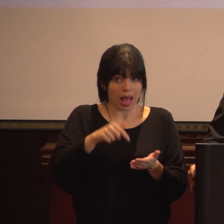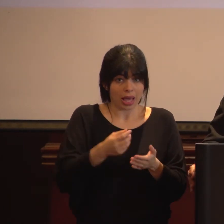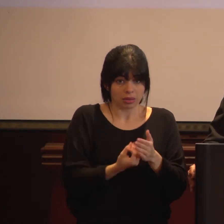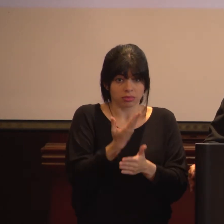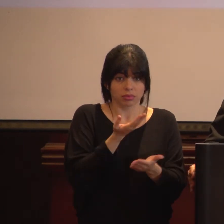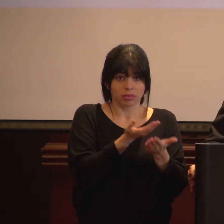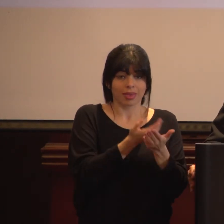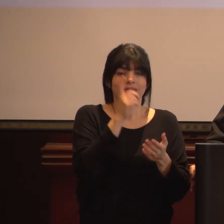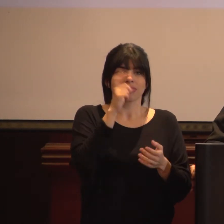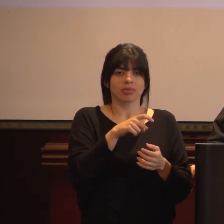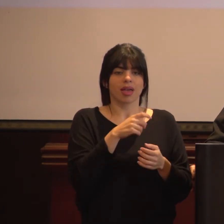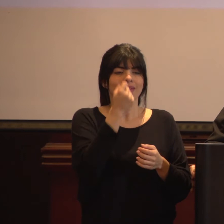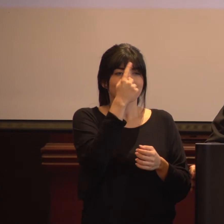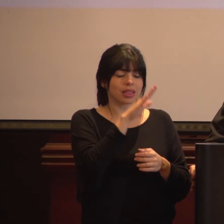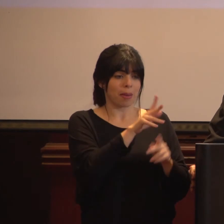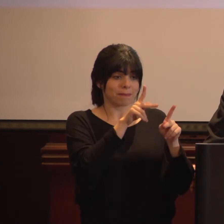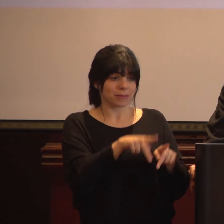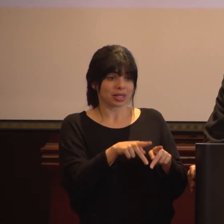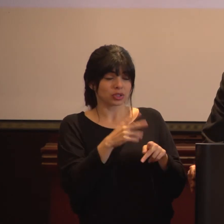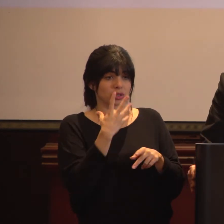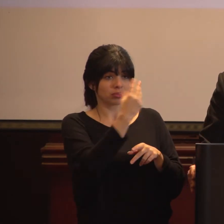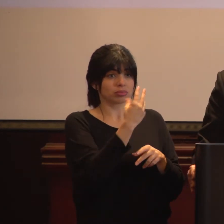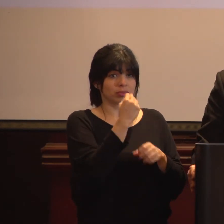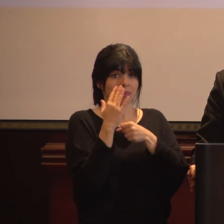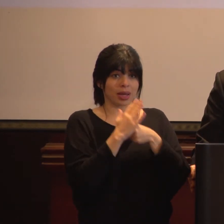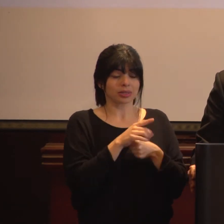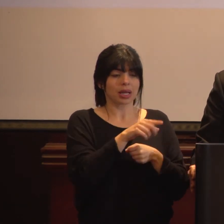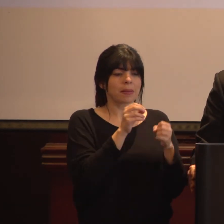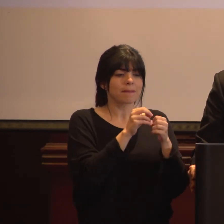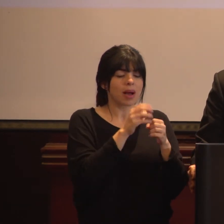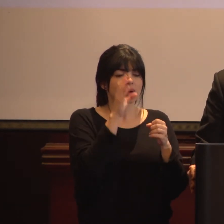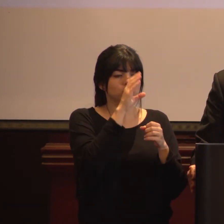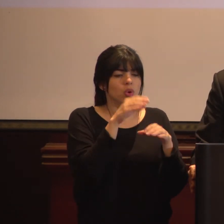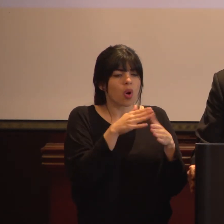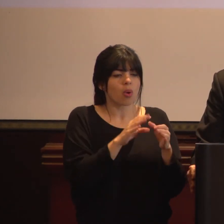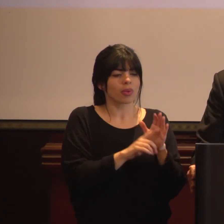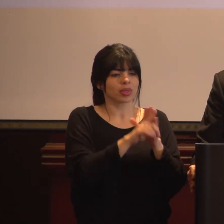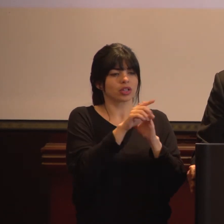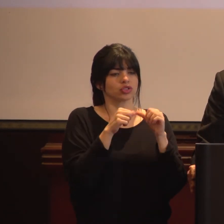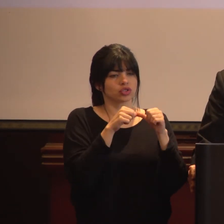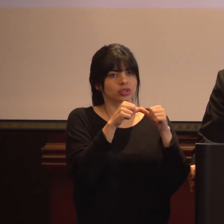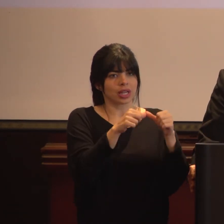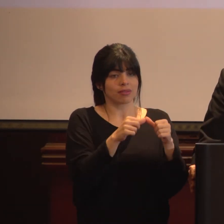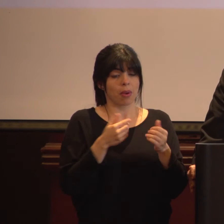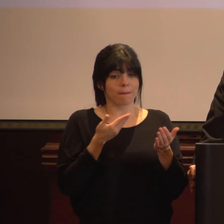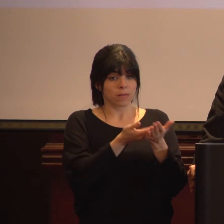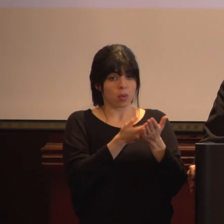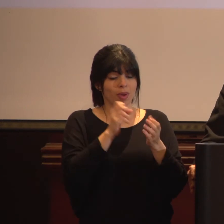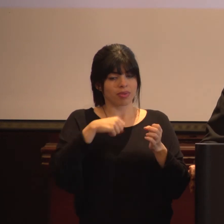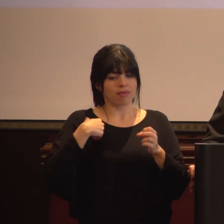desplazamiento forzado como un reto con dimensiones vinculadas al desarrollo sostenible las propuestas que planteamos deben ser